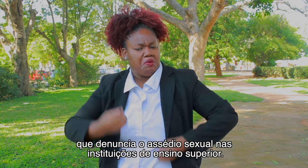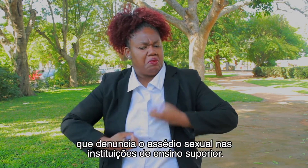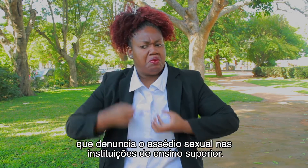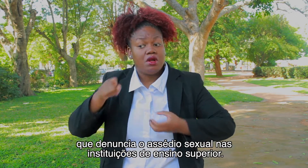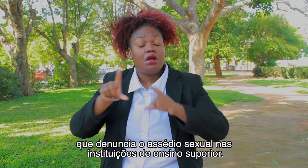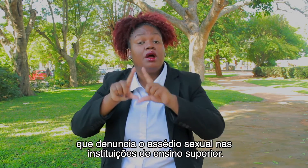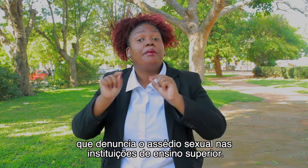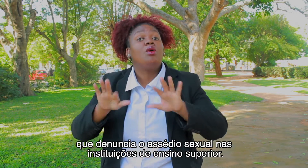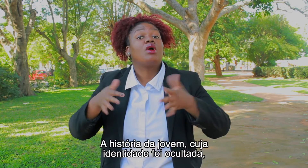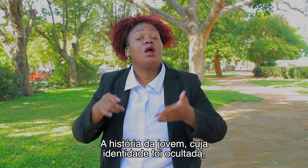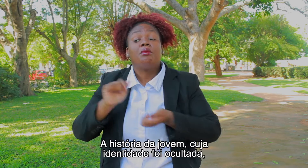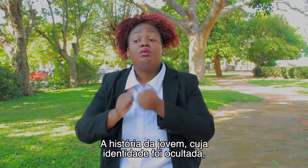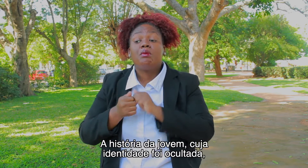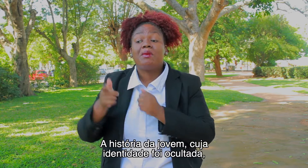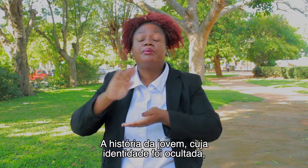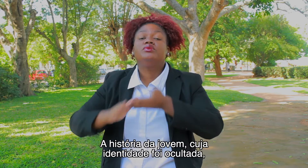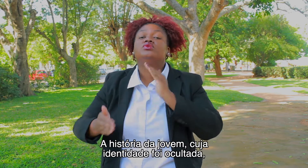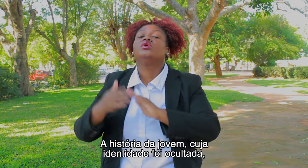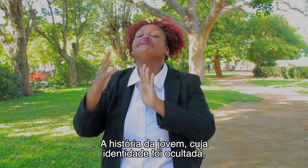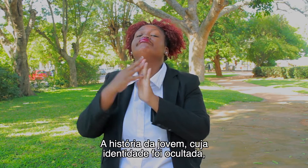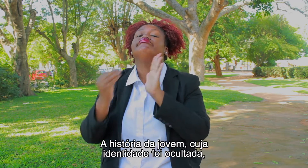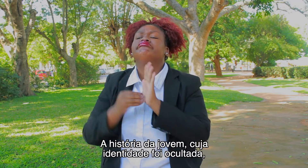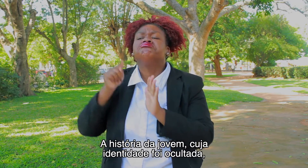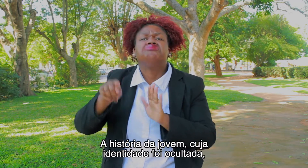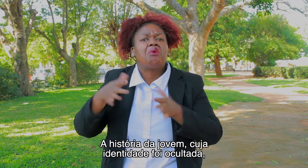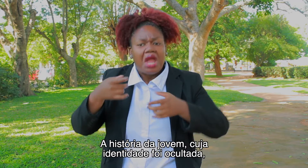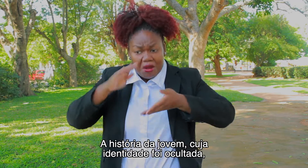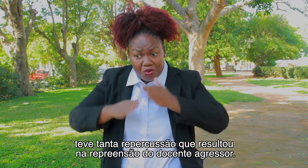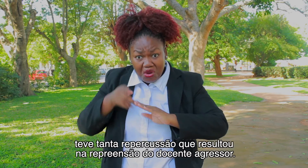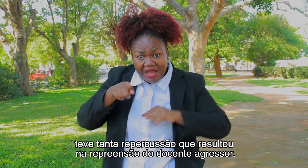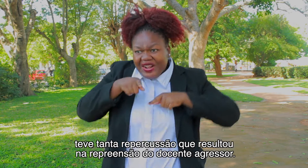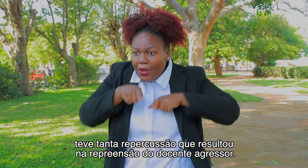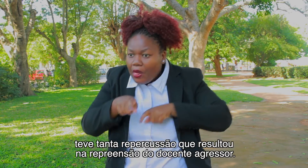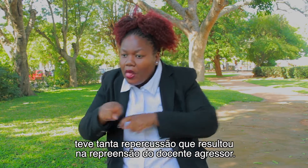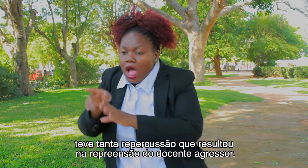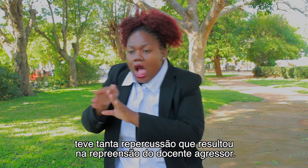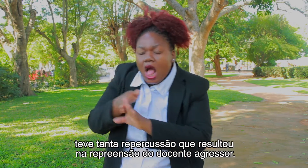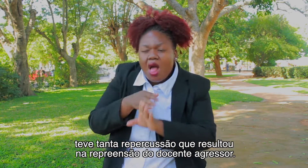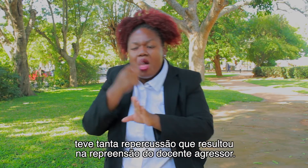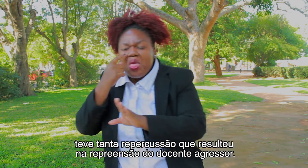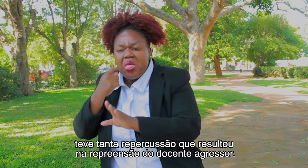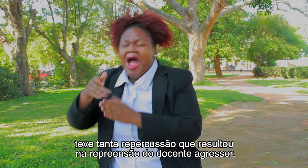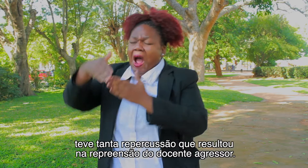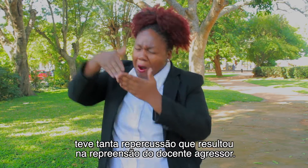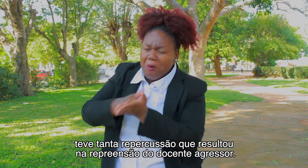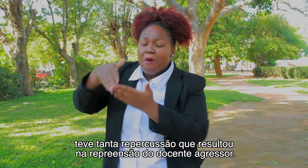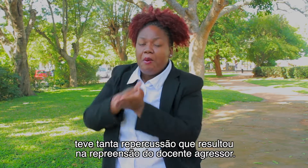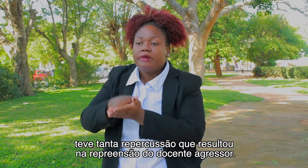ensino superior. A história da jovem, cuja identidade foi ocultada, teve uma repercussão que resultou na repreensão do